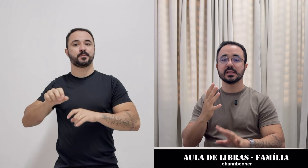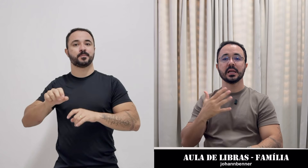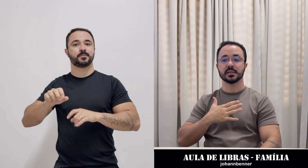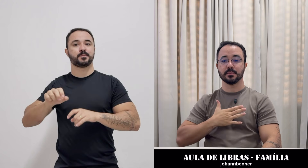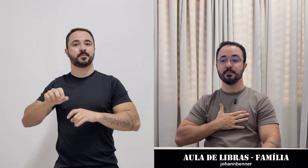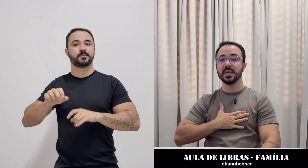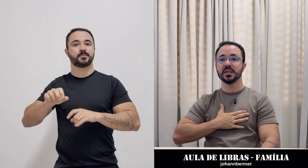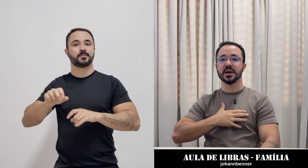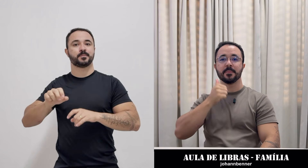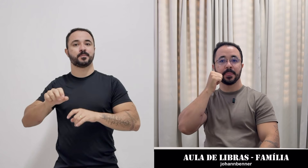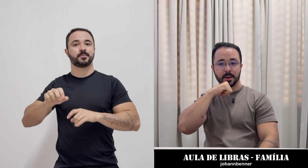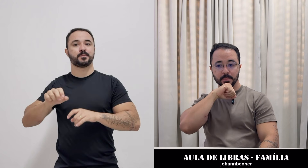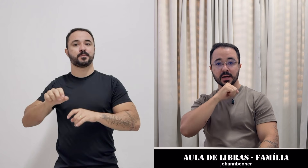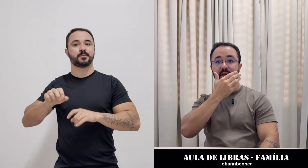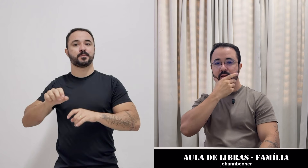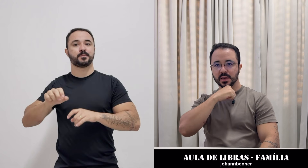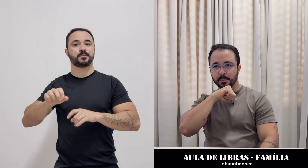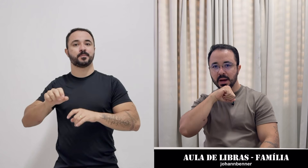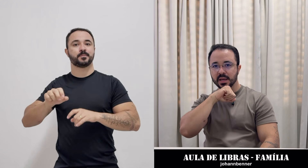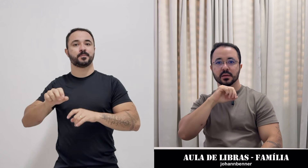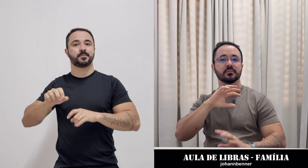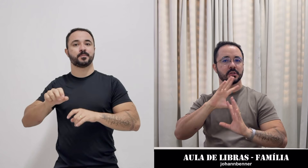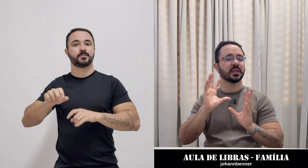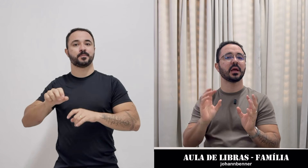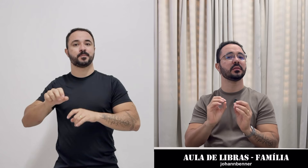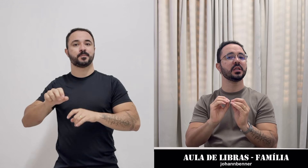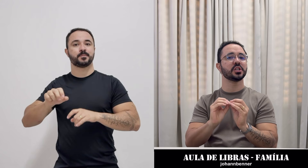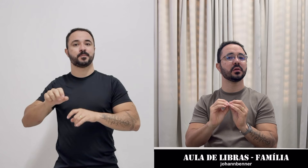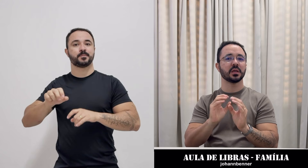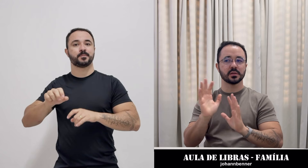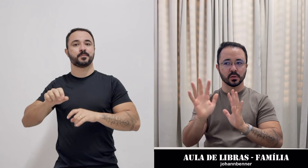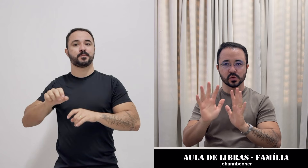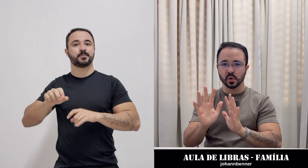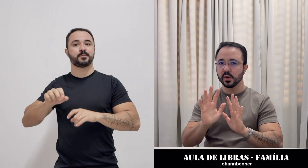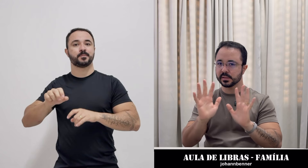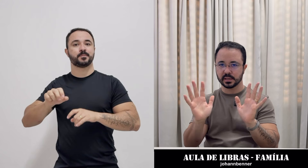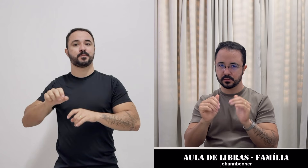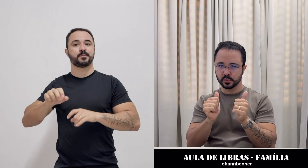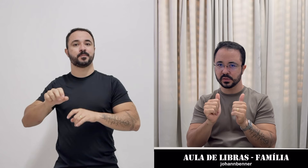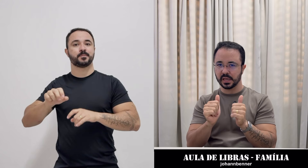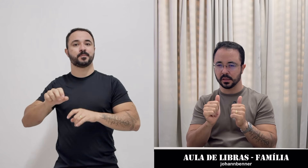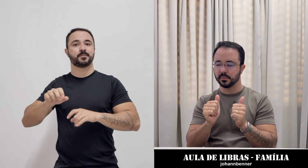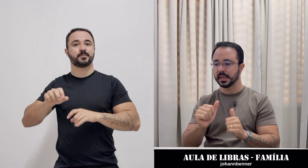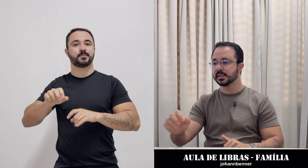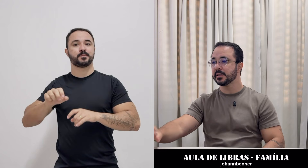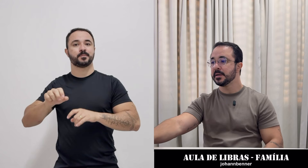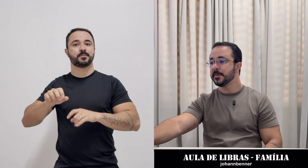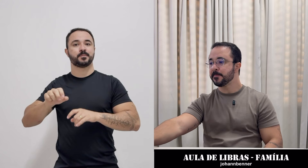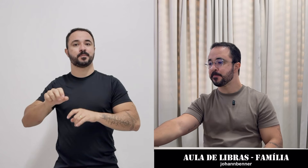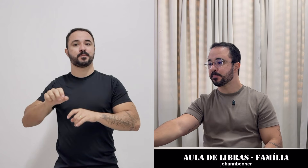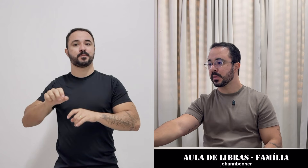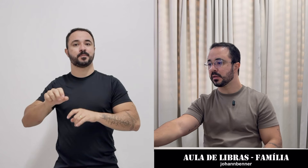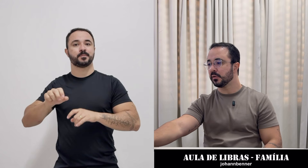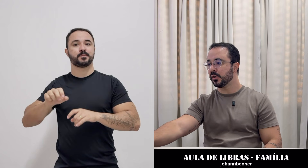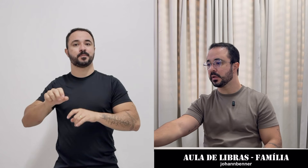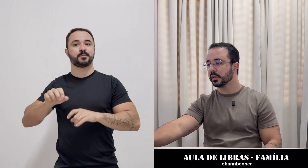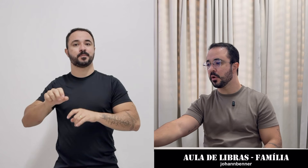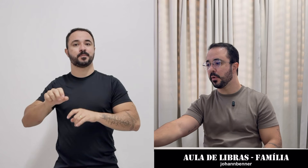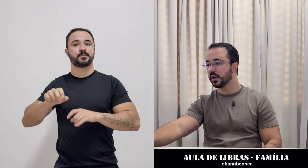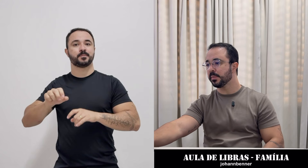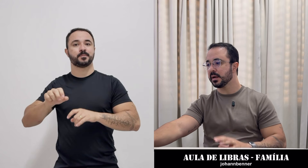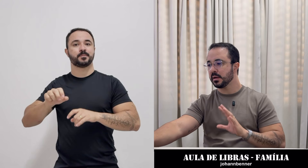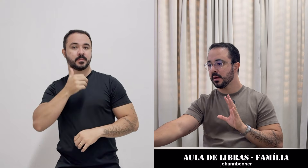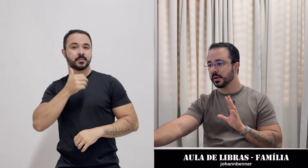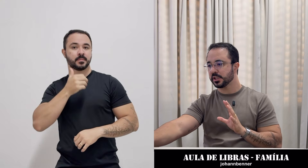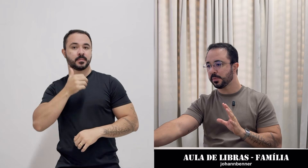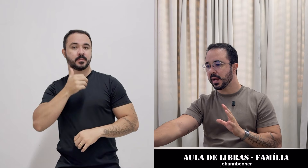você sinaliza minha mãe e pai, já está entendido aqui que são os dois, está tudo certo, beleza? Então, voltando aqui um